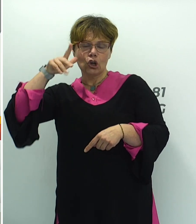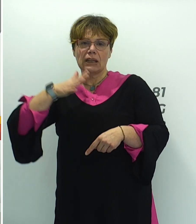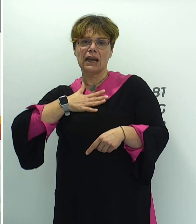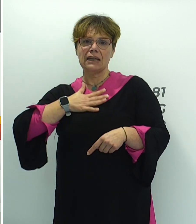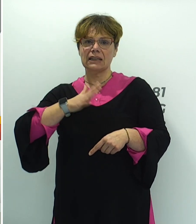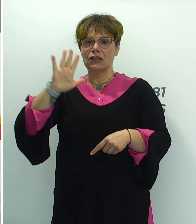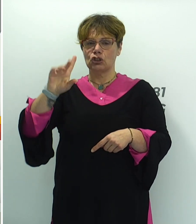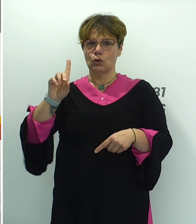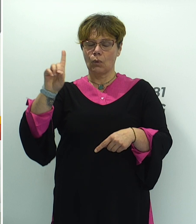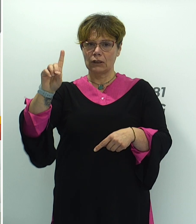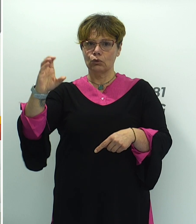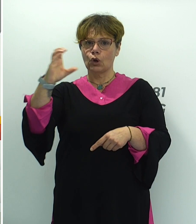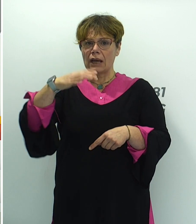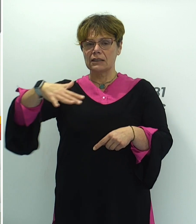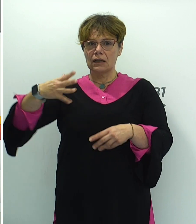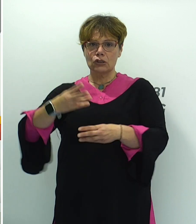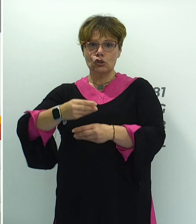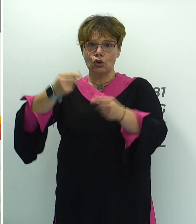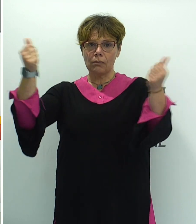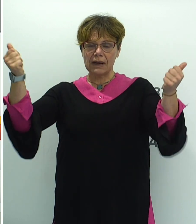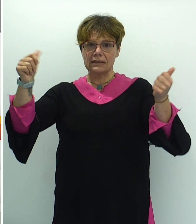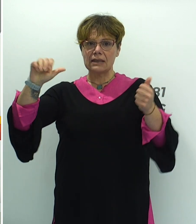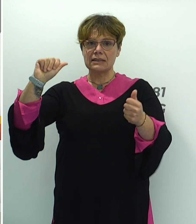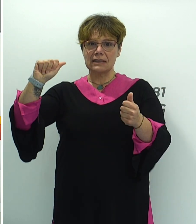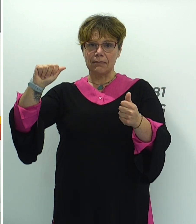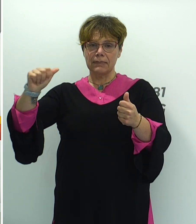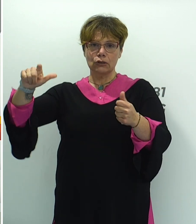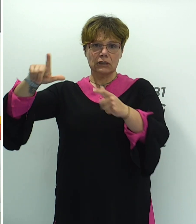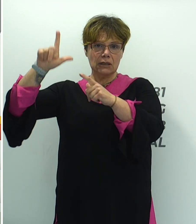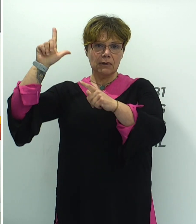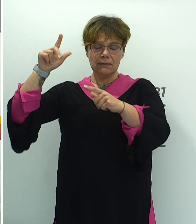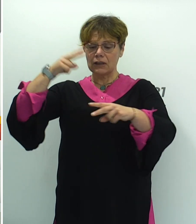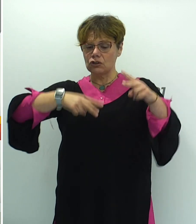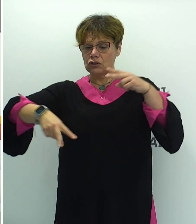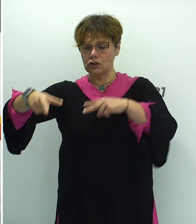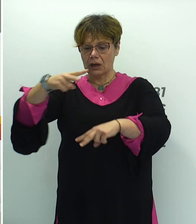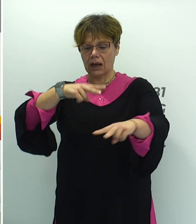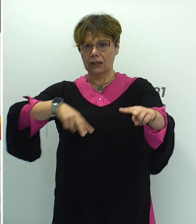51 anni di Casamicciola, scomparsa da sabato scorso.